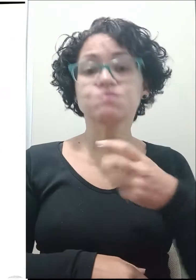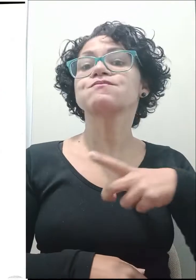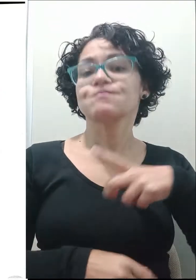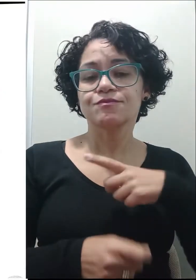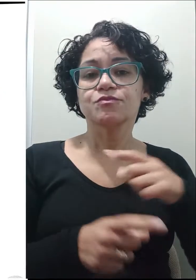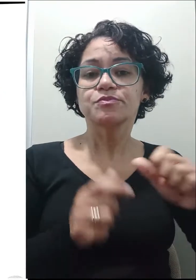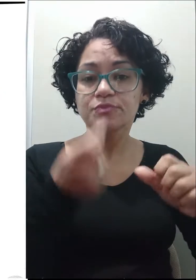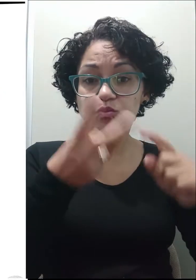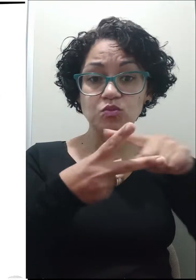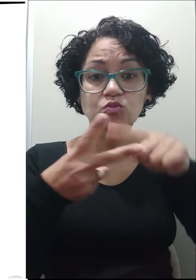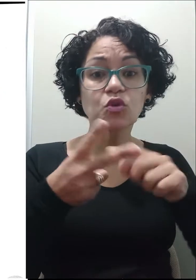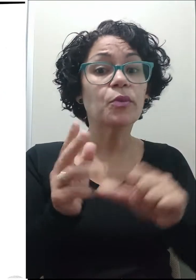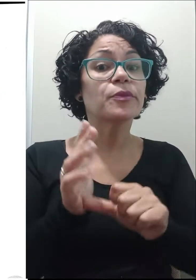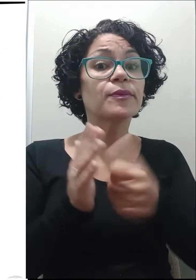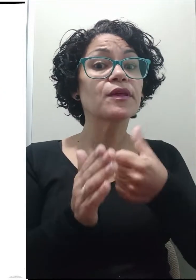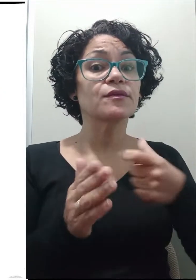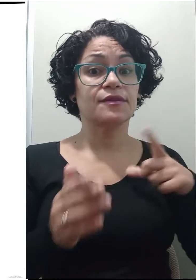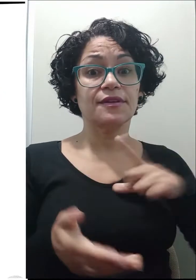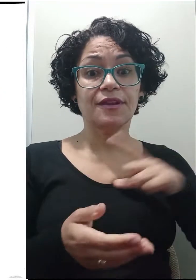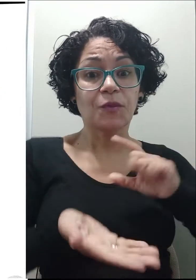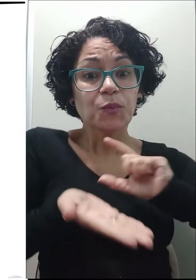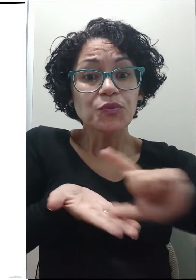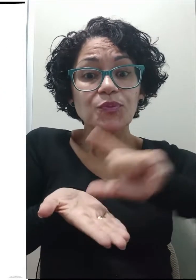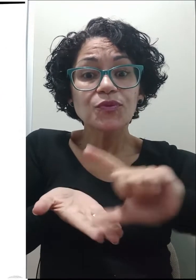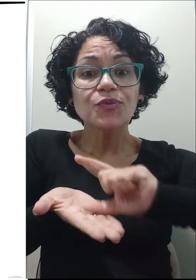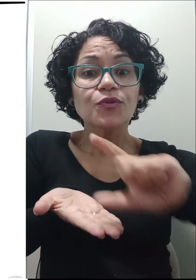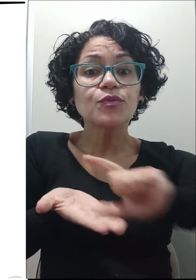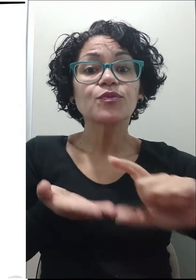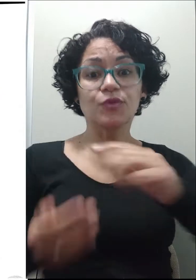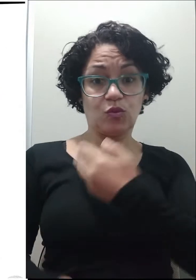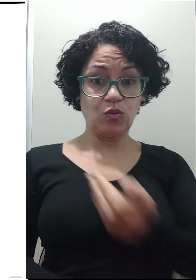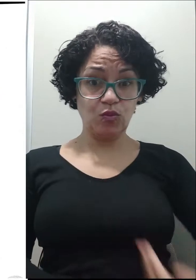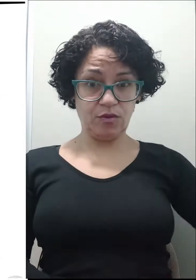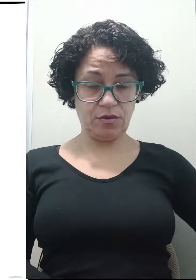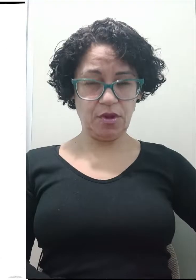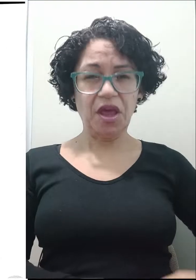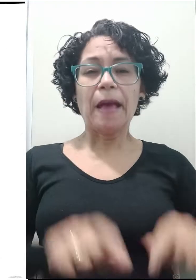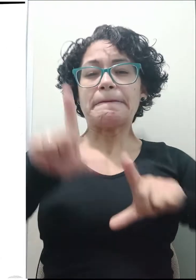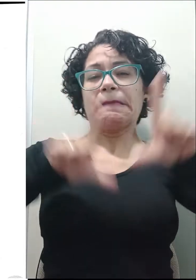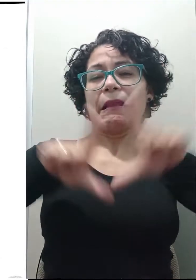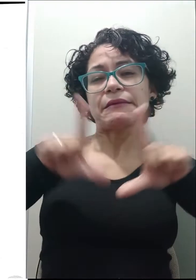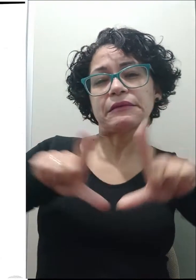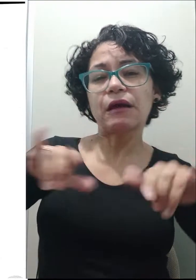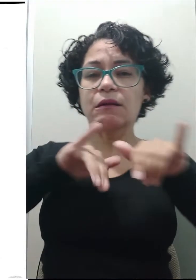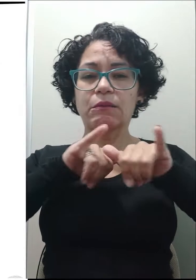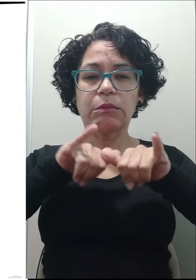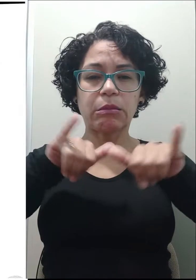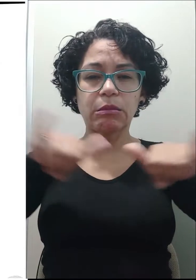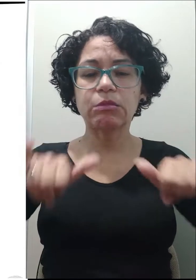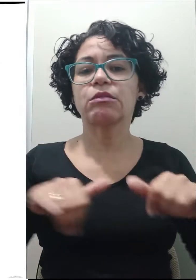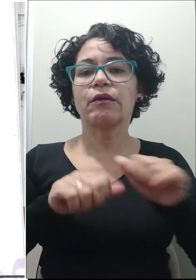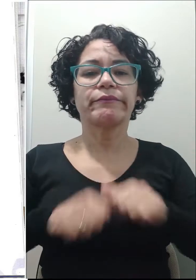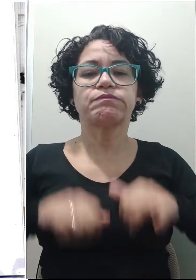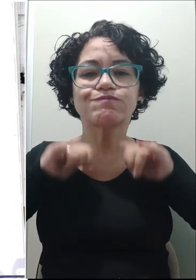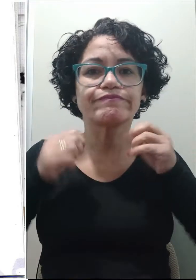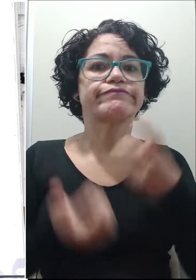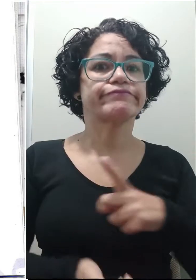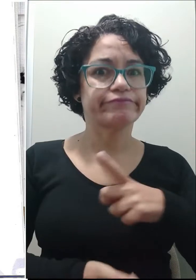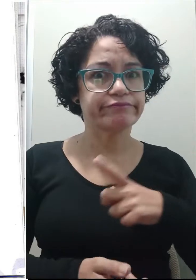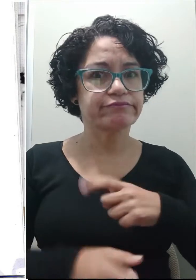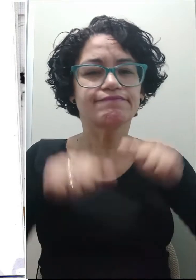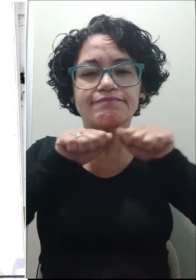sempre aparecia nos jornais, às vezes com críticas e às vezes com elogios.